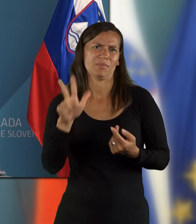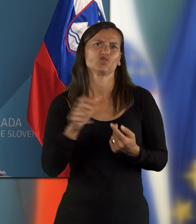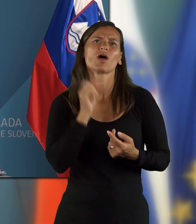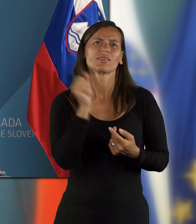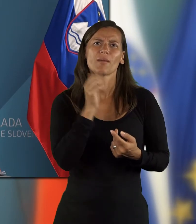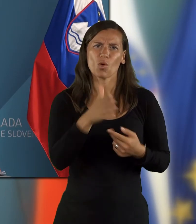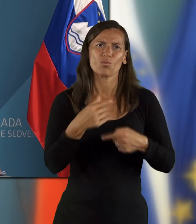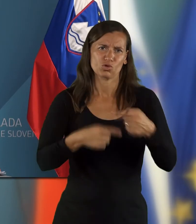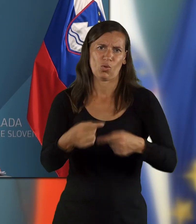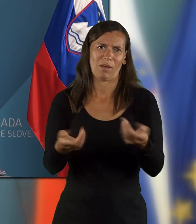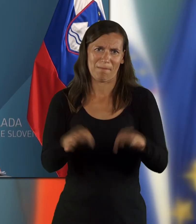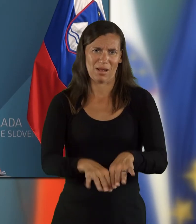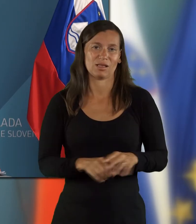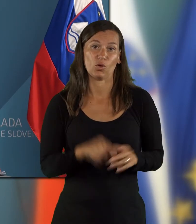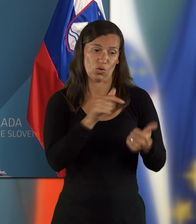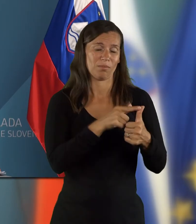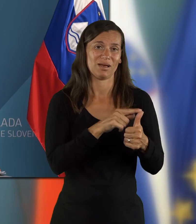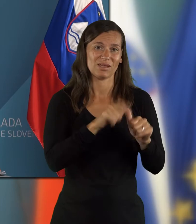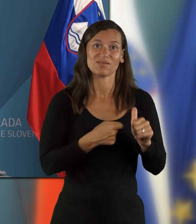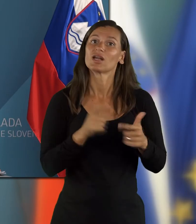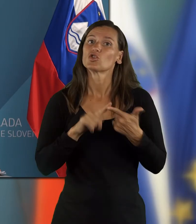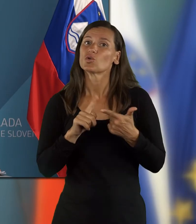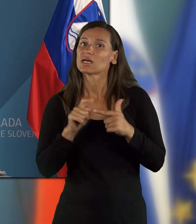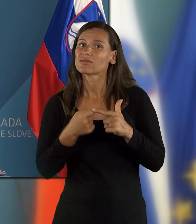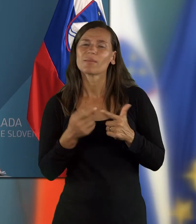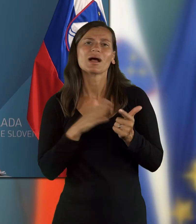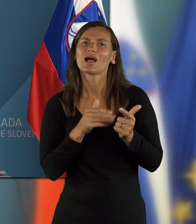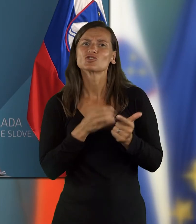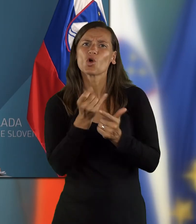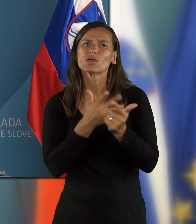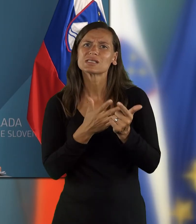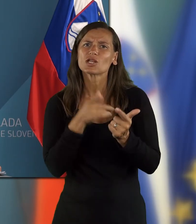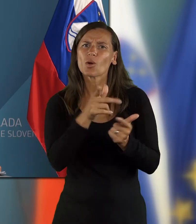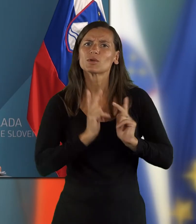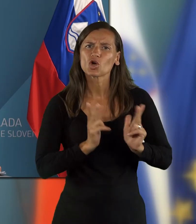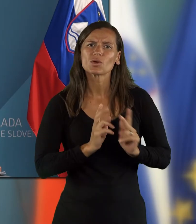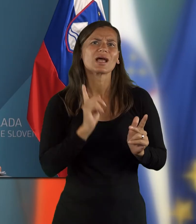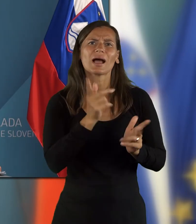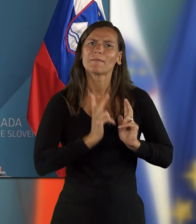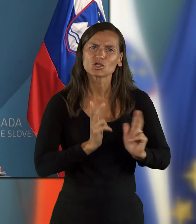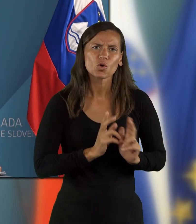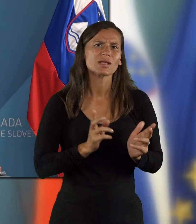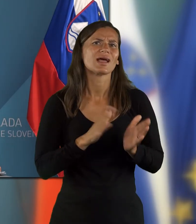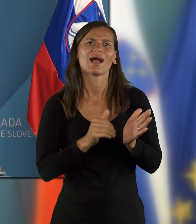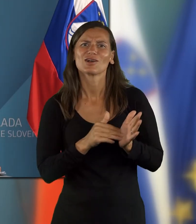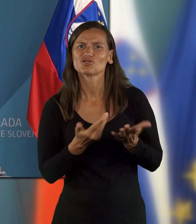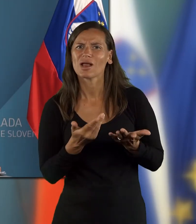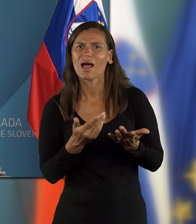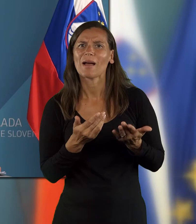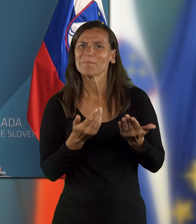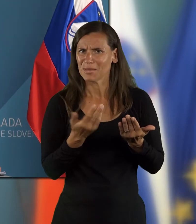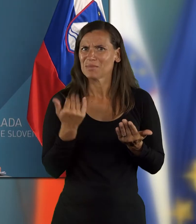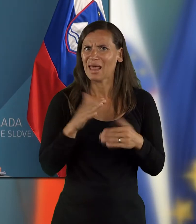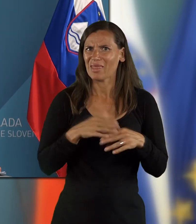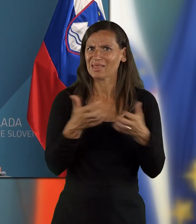znova priča, da bo postopek padel? Se pravi, to je prva zadeva. Druga zadeva me pa zanima, kakšno ceno pričakujete, kaj pričakujete, kakšna